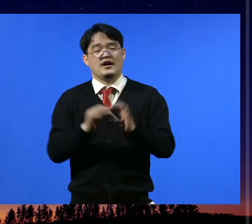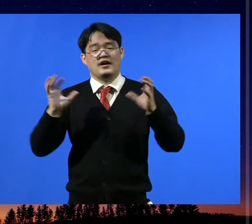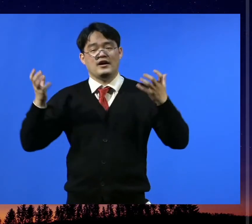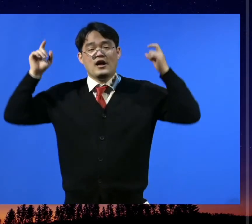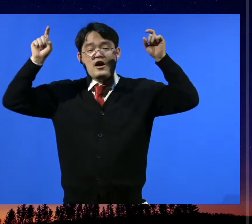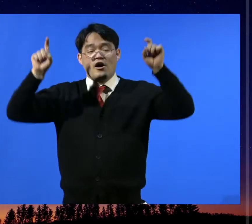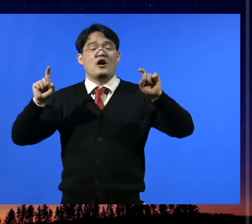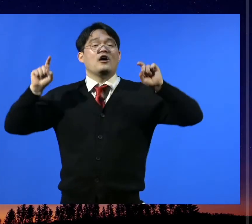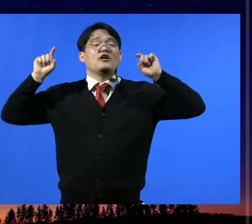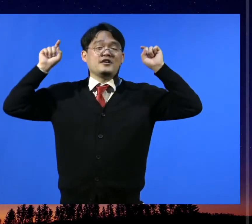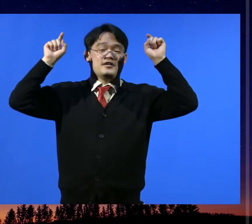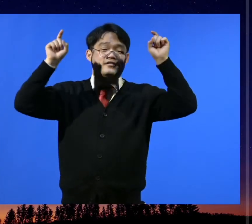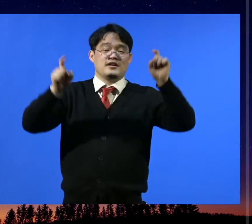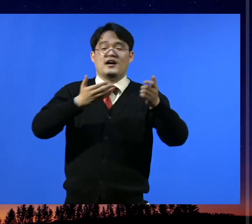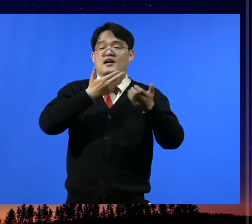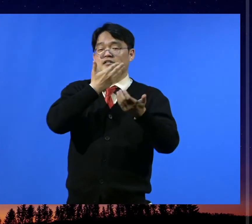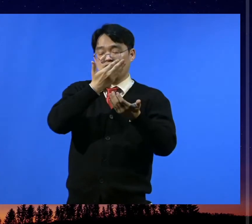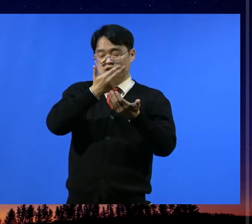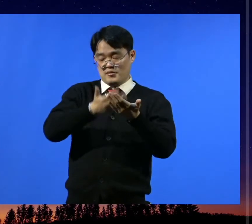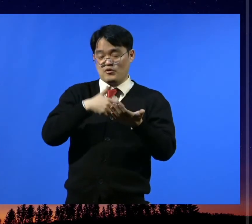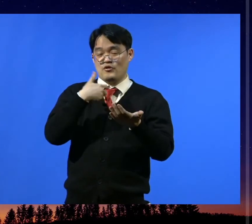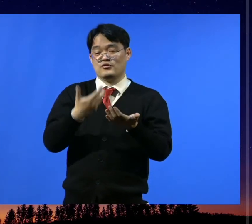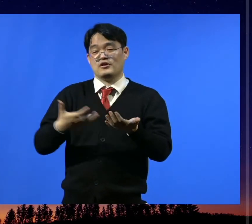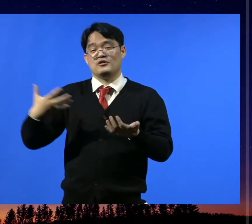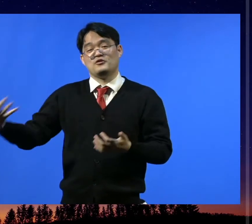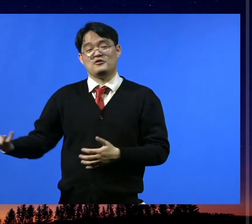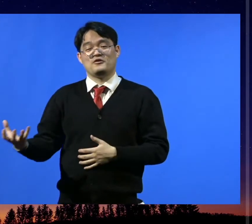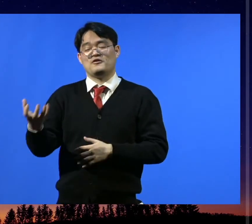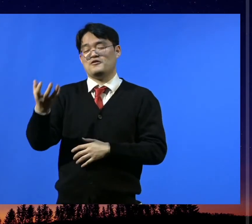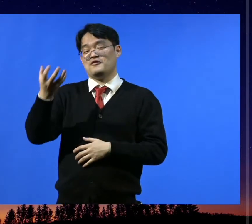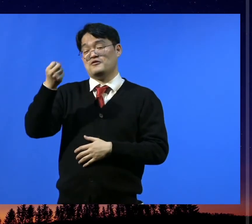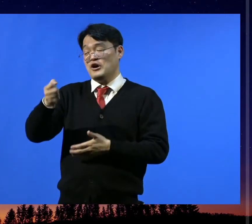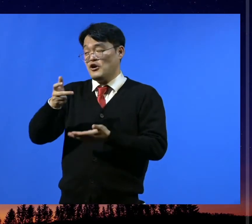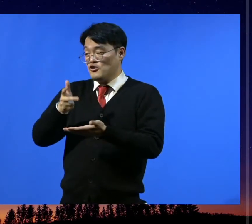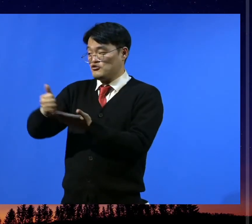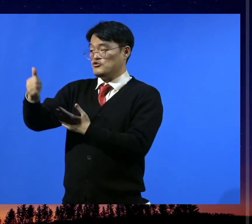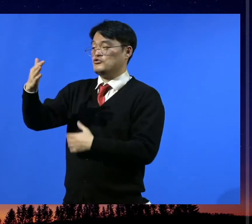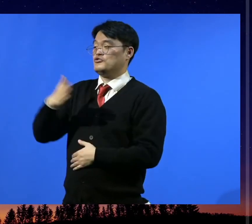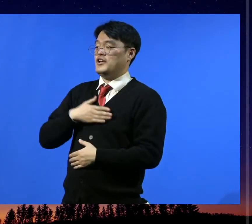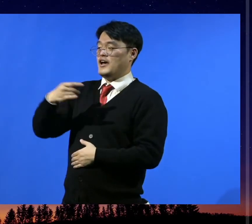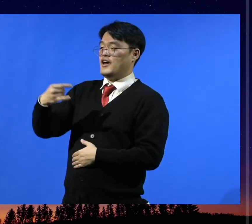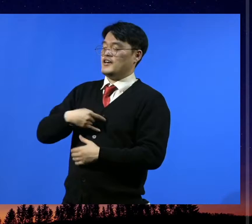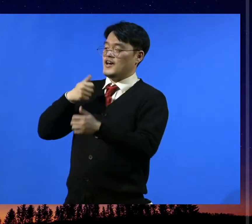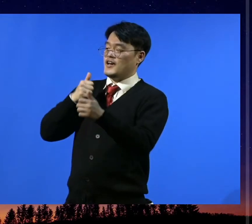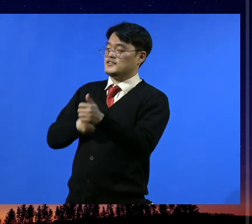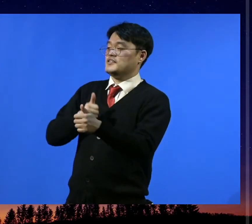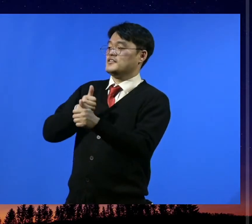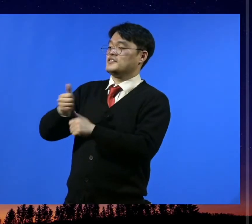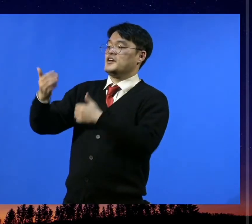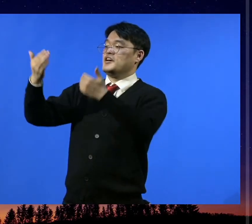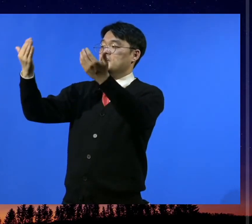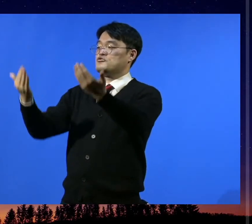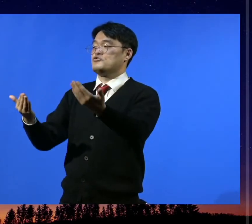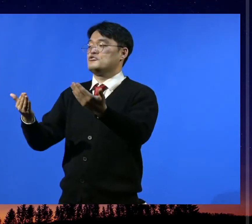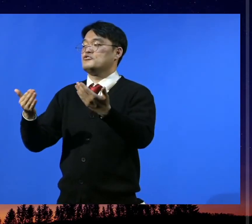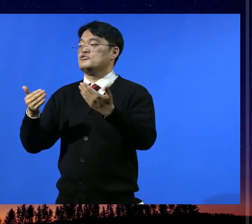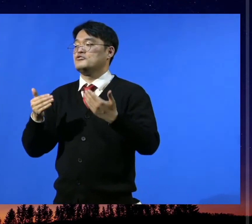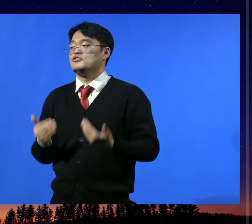승리하리라. 어린 양의 보혈로 주 내게